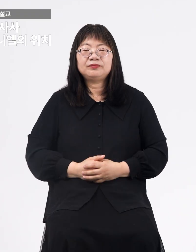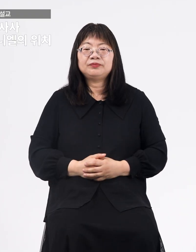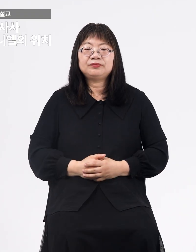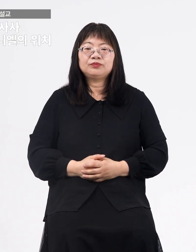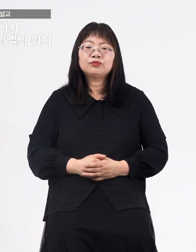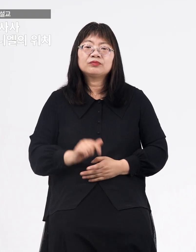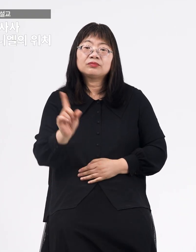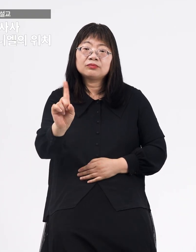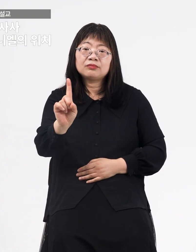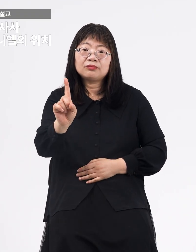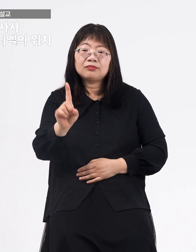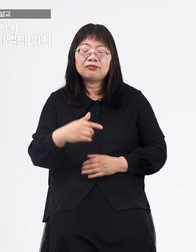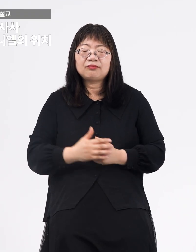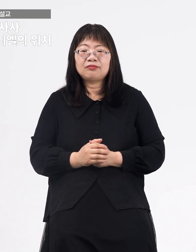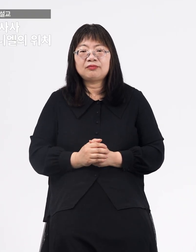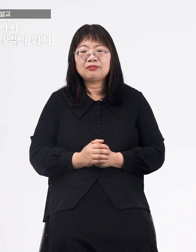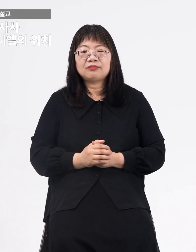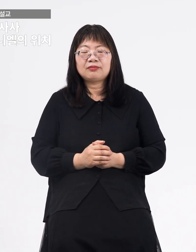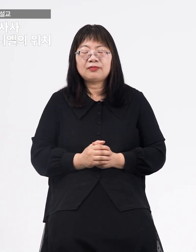있어요.